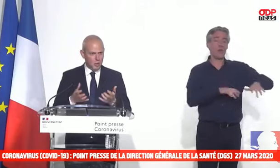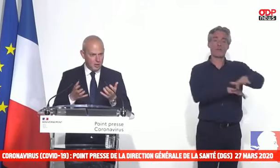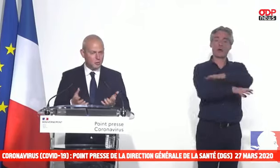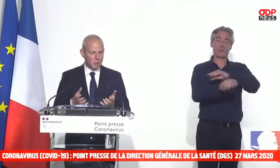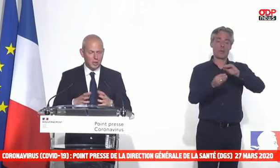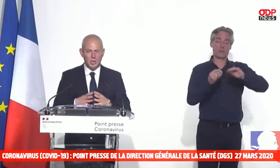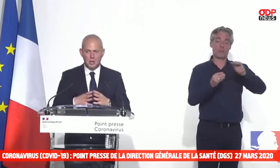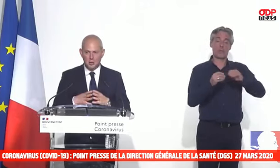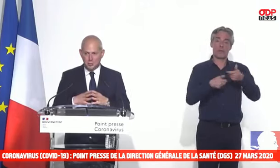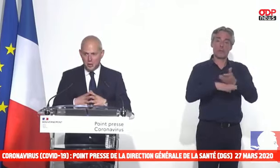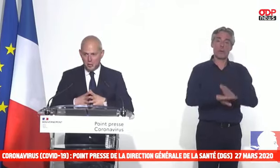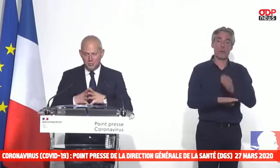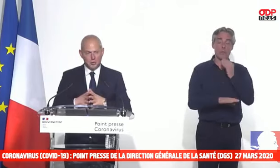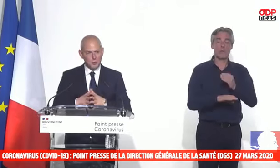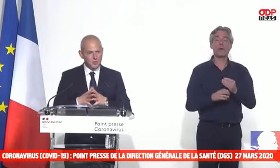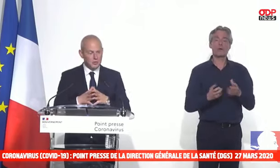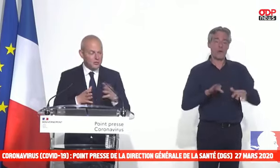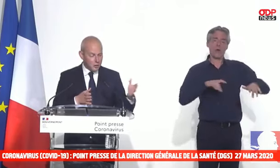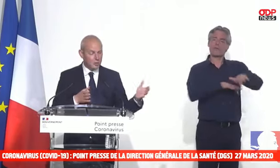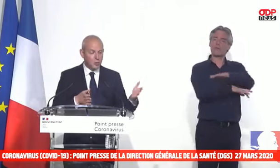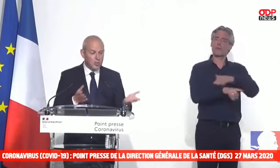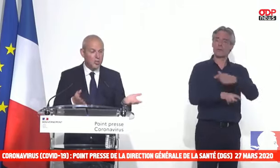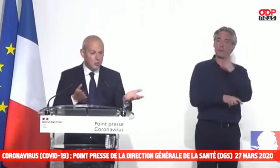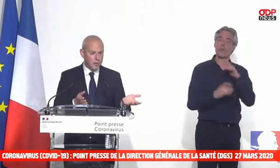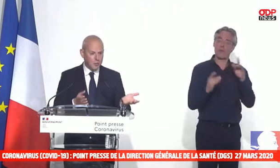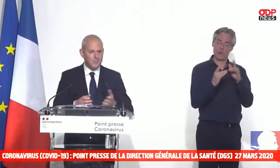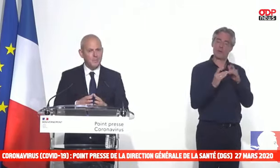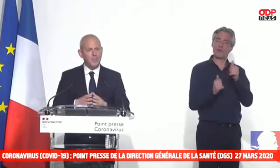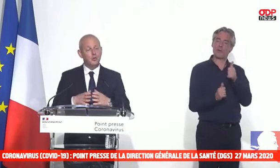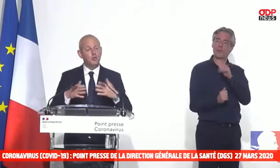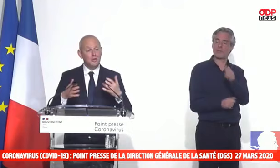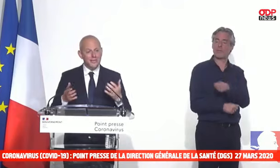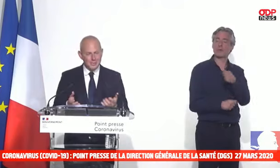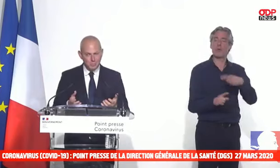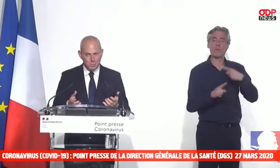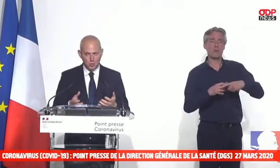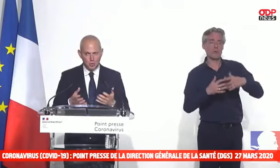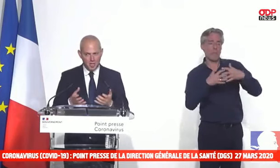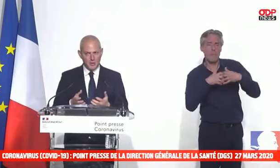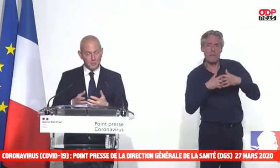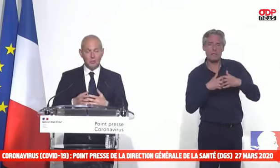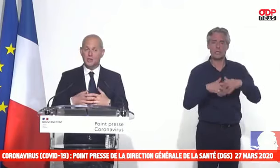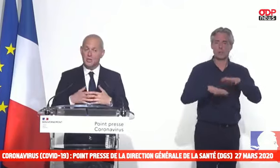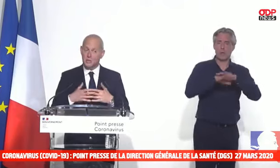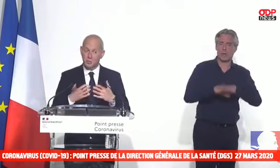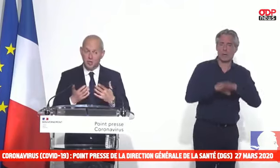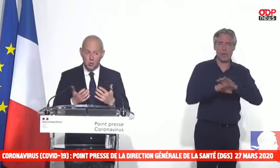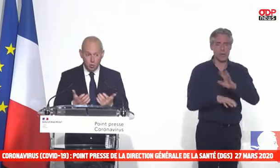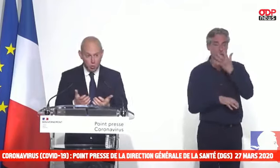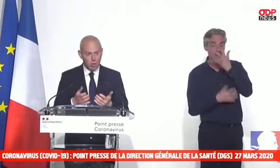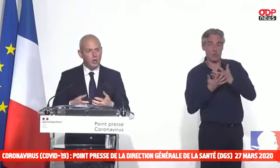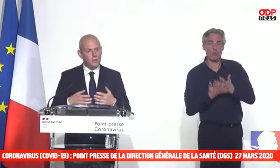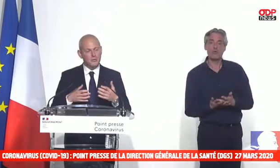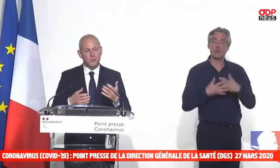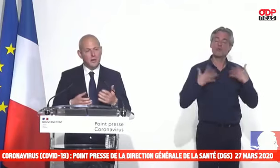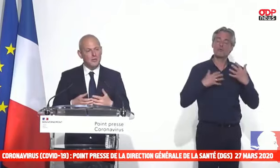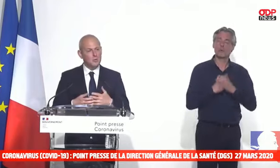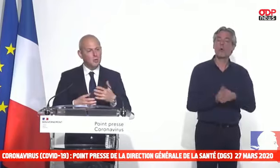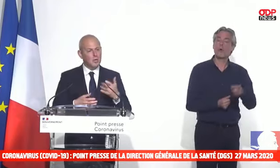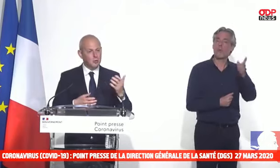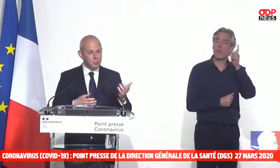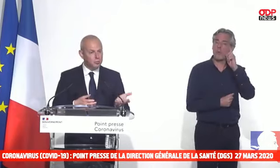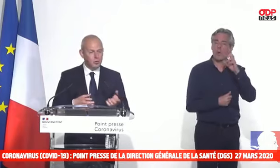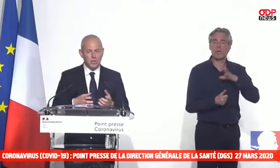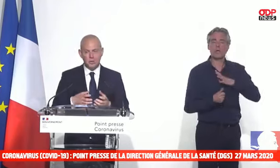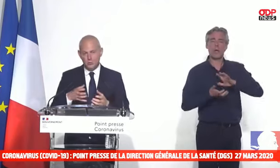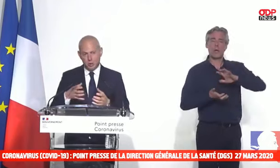soit assuré. Et quand on parle d'environnement, c'est certes le lit lui-même, tout l'équipement de réanimation, qui est un équipement très lourd, parce qu'on parle à ce moment-là